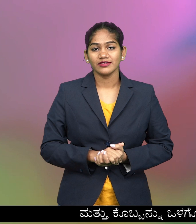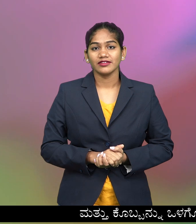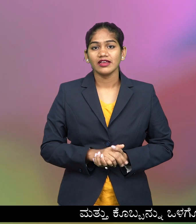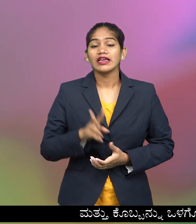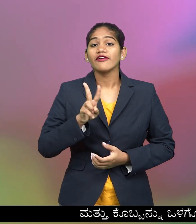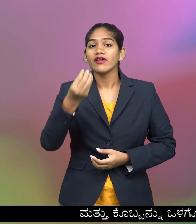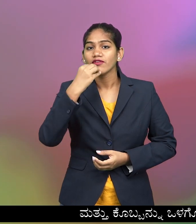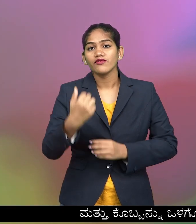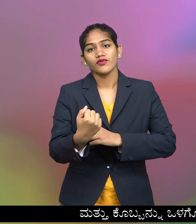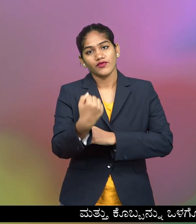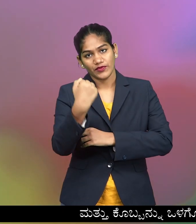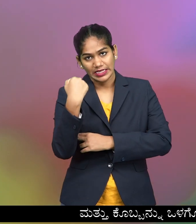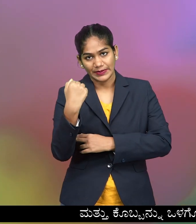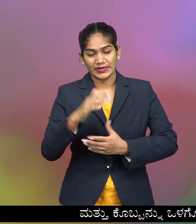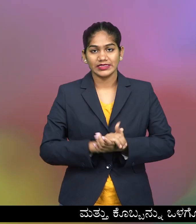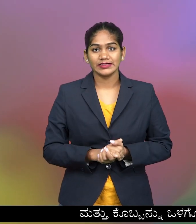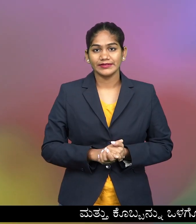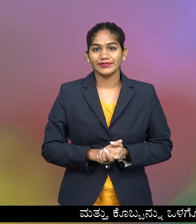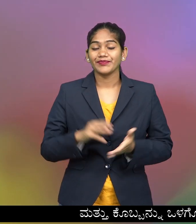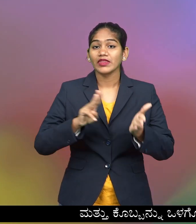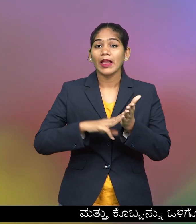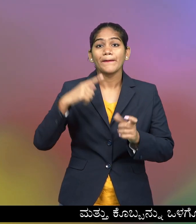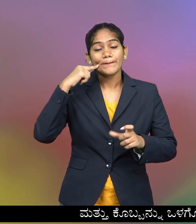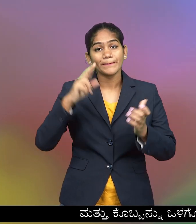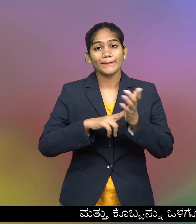ಮತ್ತು ಕೊಬ್ಬನ್ನು ಒಳಗೊಂಡಿರುವ ಸಮತೋಲಿತ ಆಹಾರವಾಗಿರಬೇಕು.